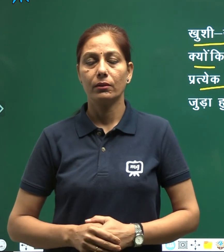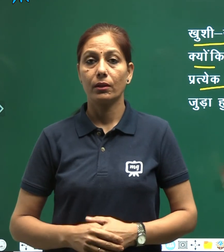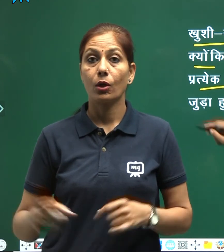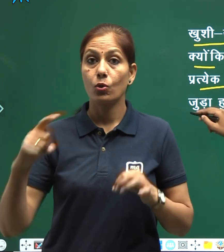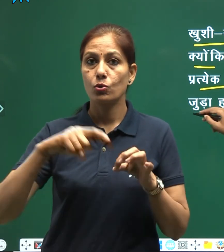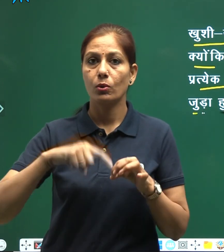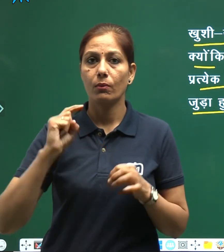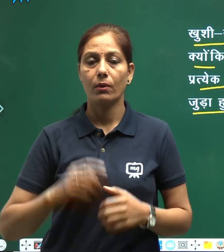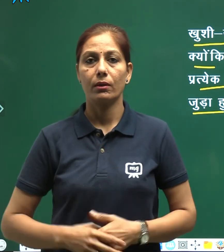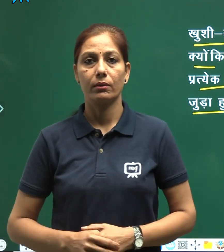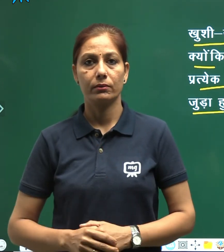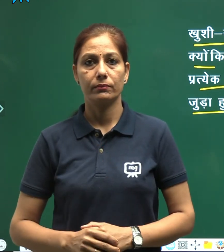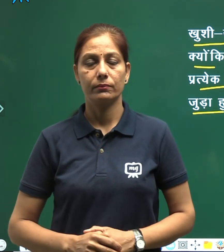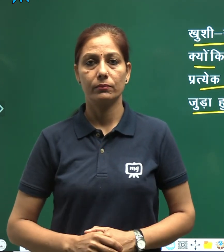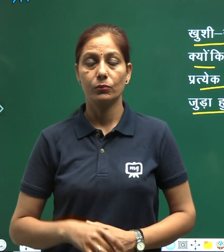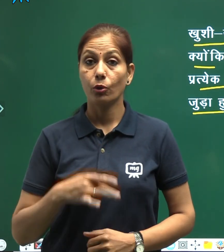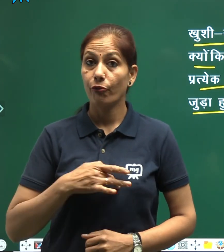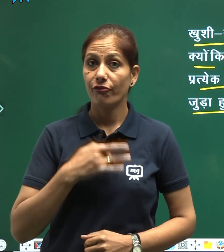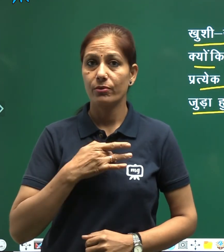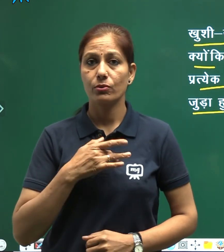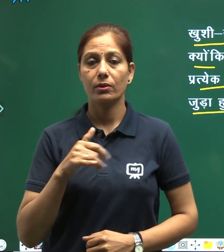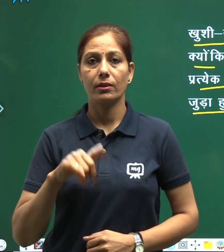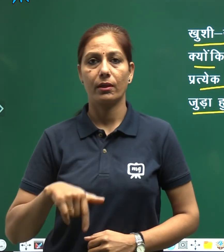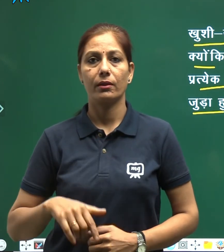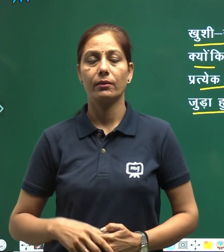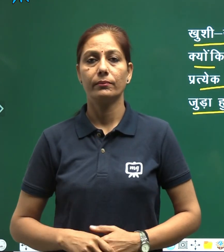जुड़ा हुआ महसूस करता है।